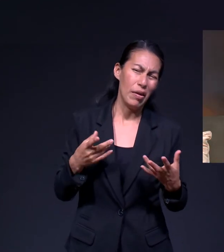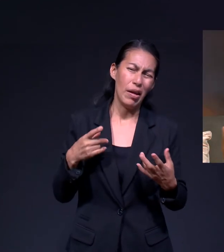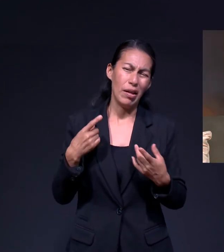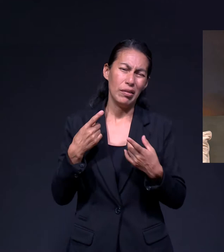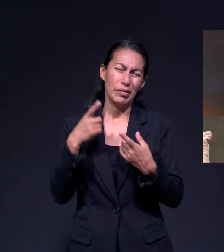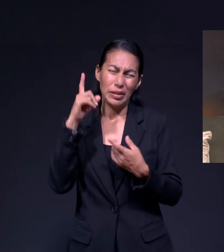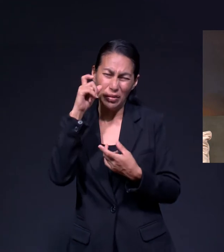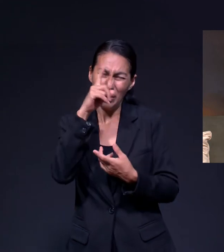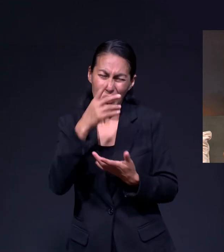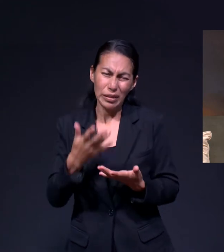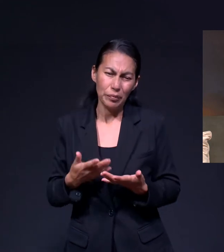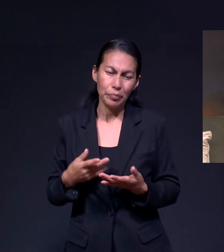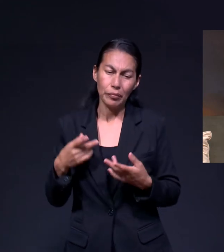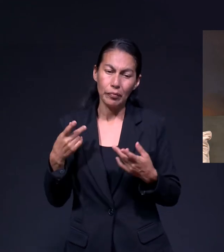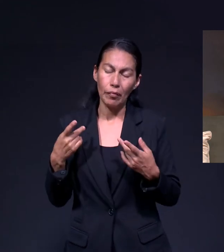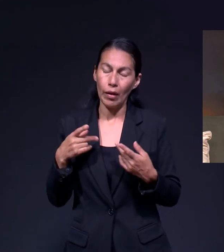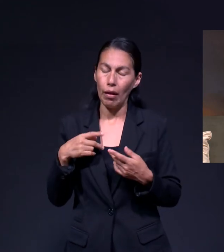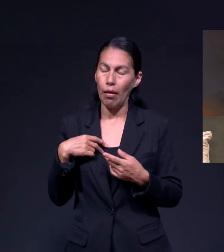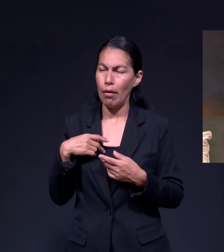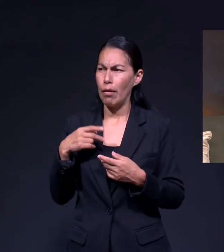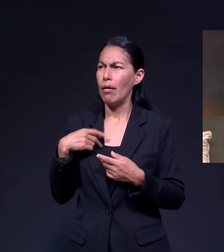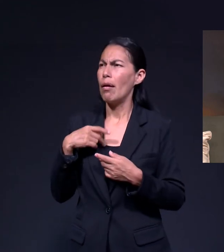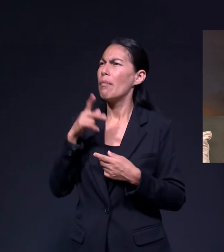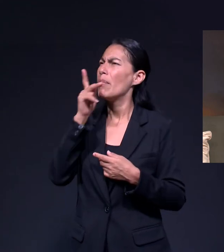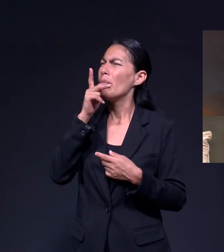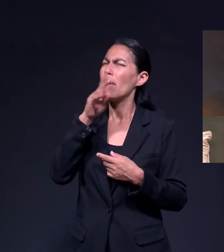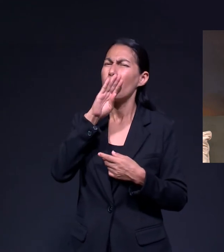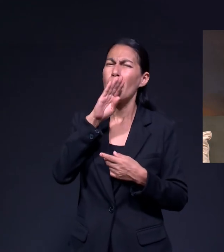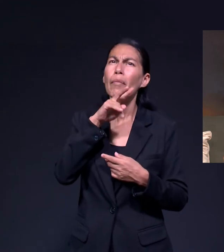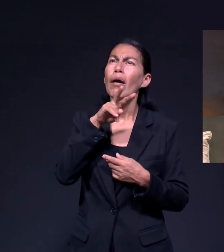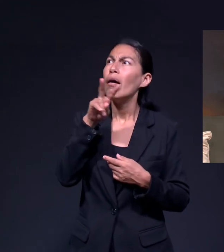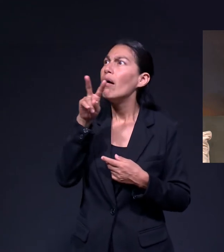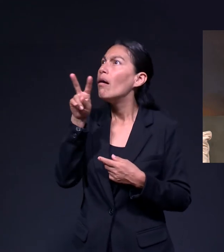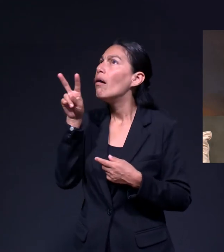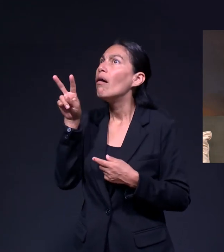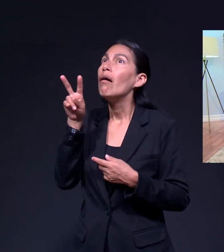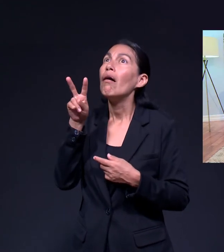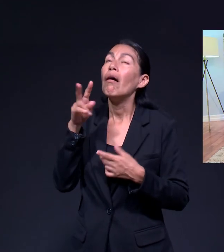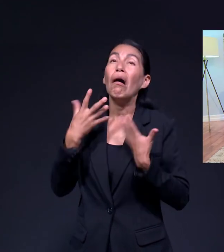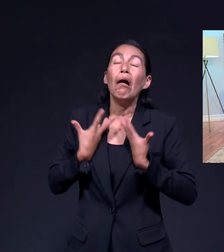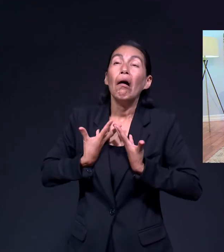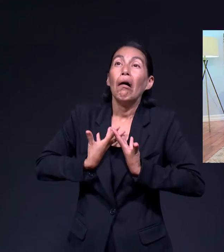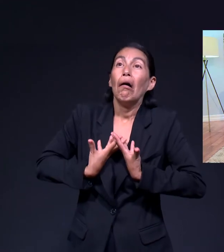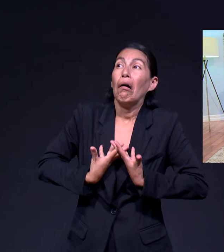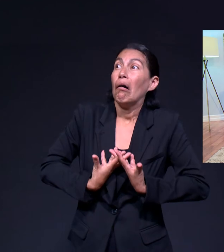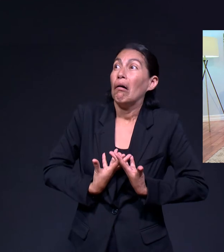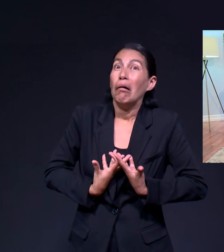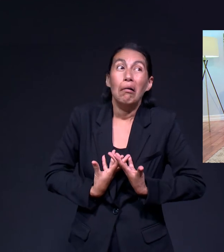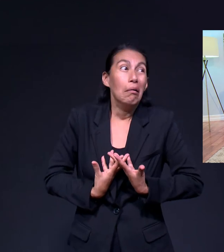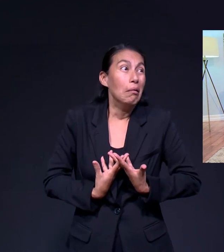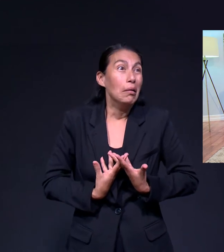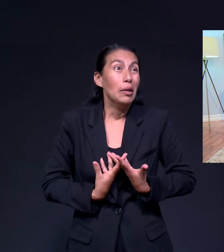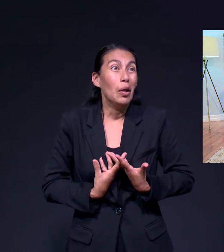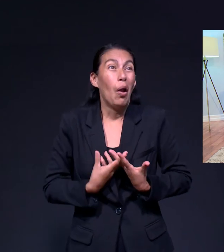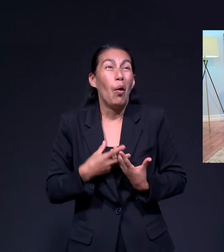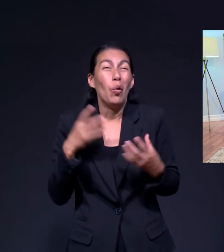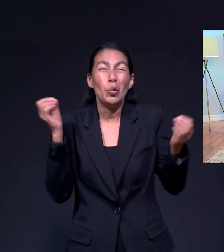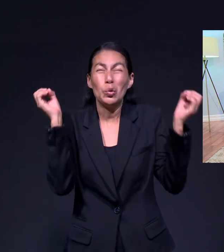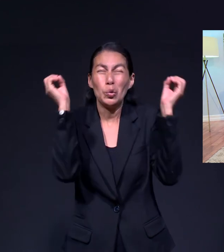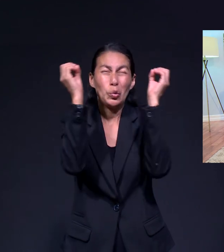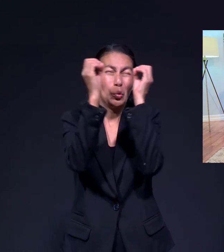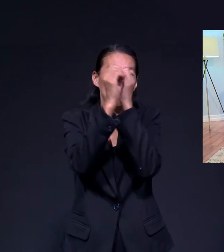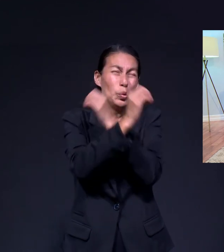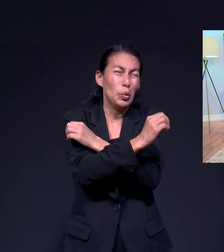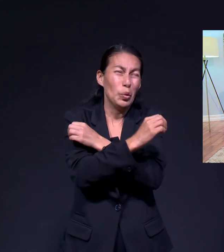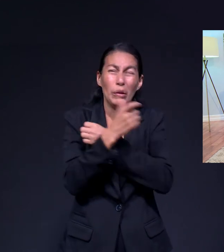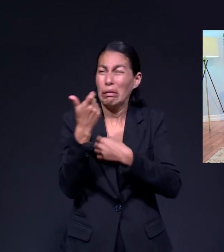la delincuencia que había en ese lugar y yo veía el rostro de sopas angustiados que vamos a hacer esta no hay nadie